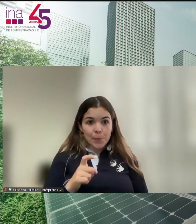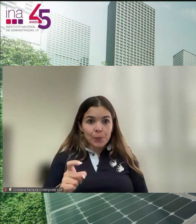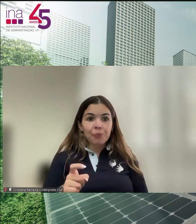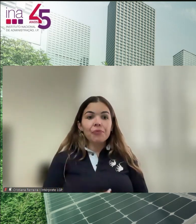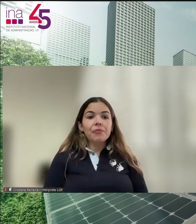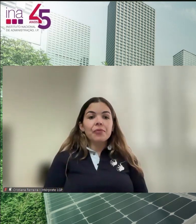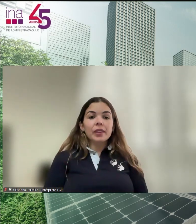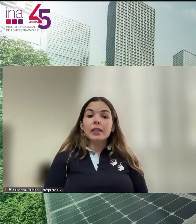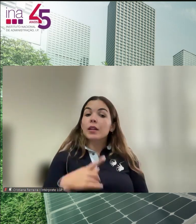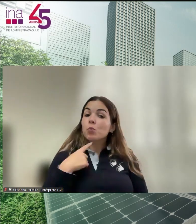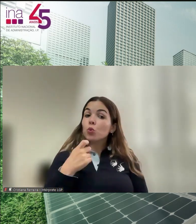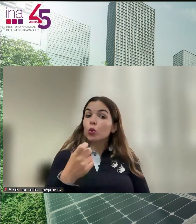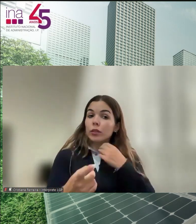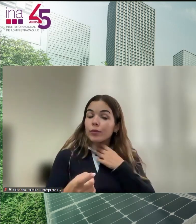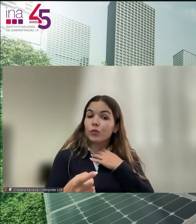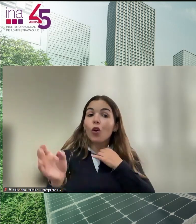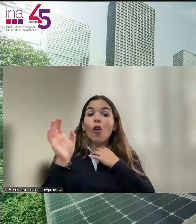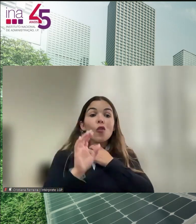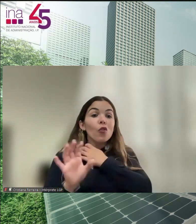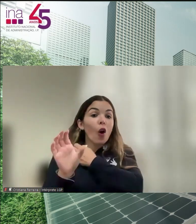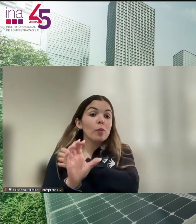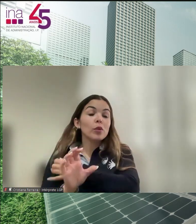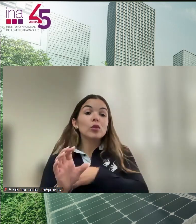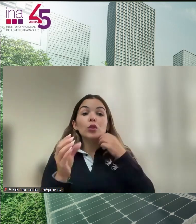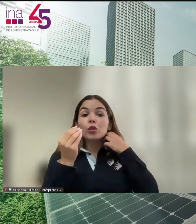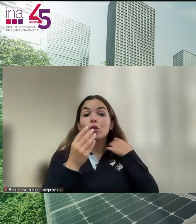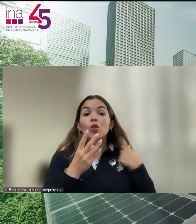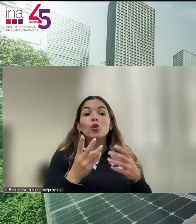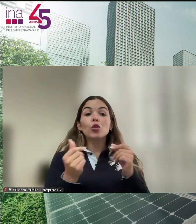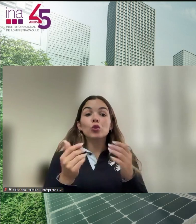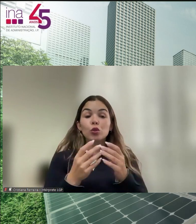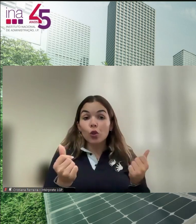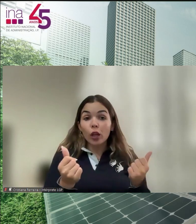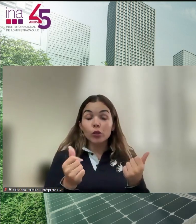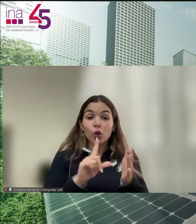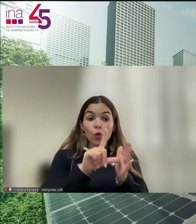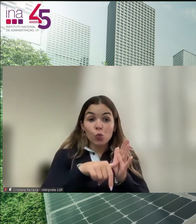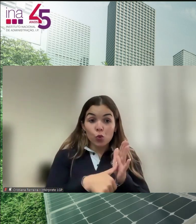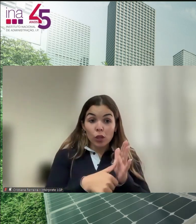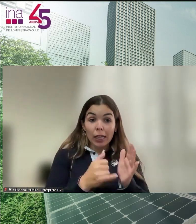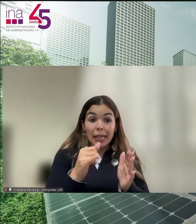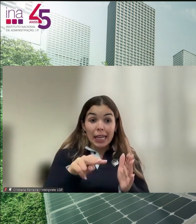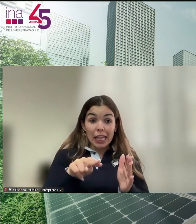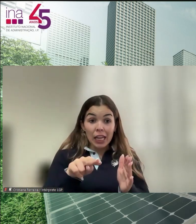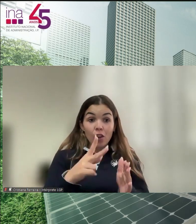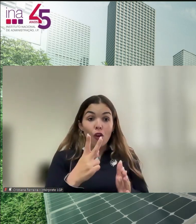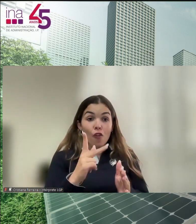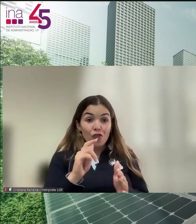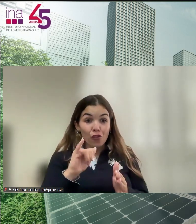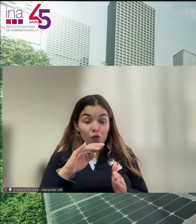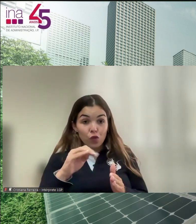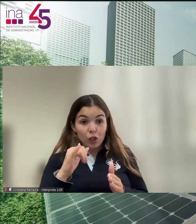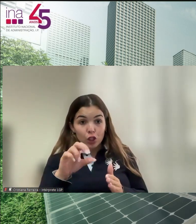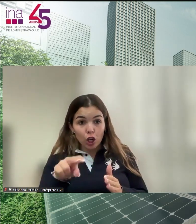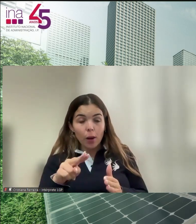e perguntar-lhe-ia de que modo é que os resultados do projeto Envision podem contribuir para melhorar a capacidade da